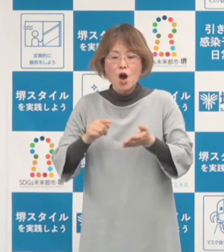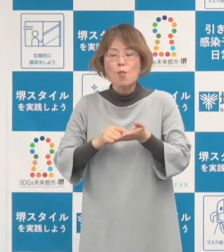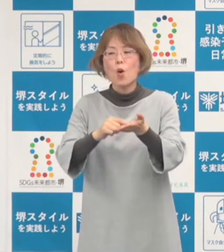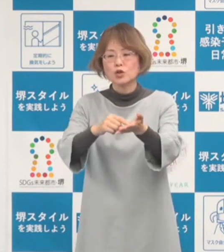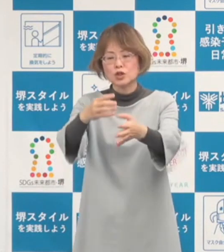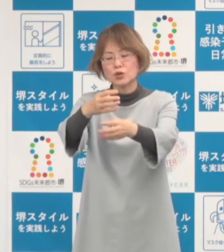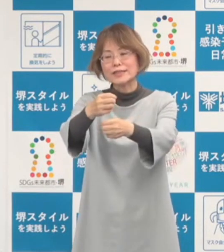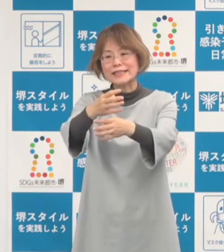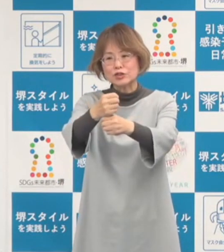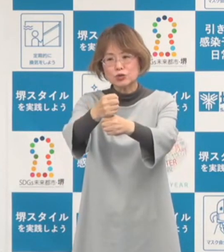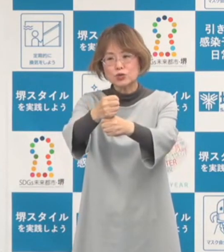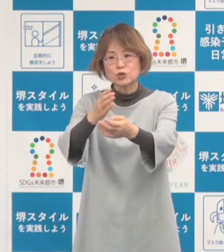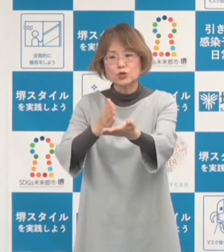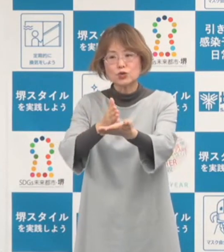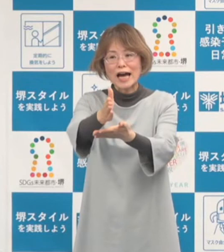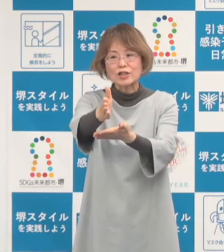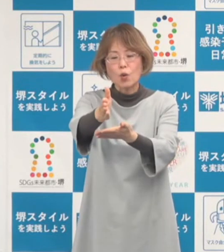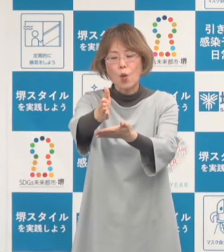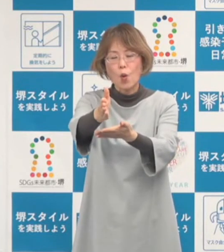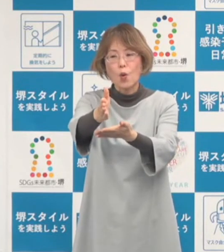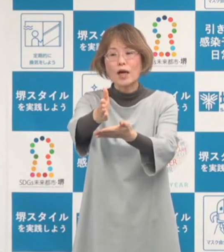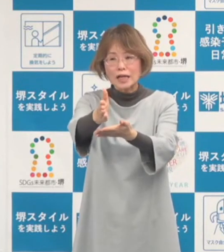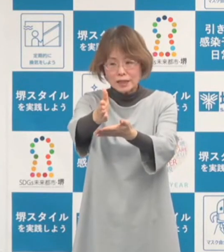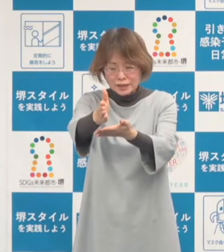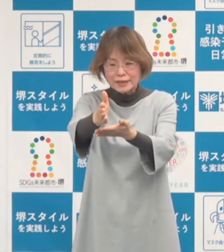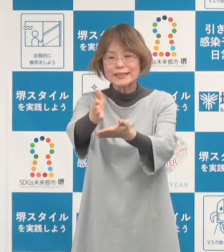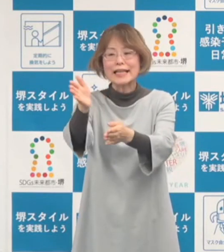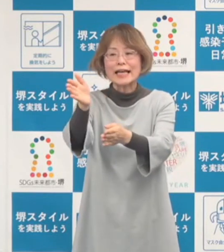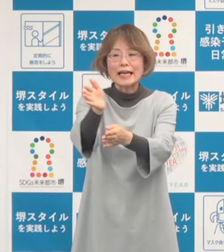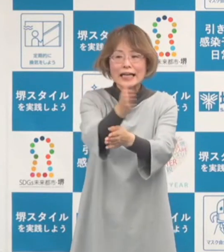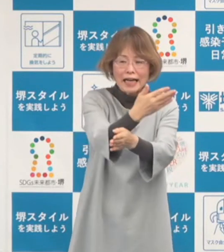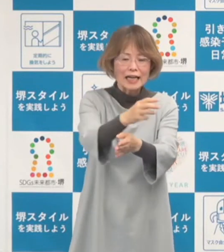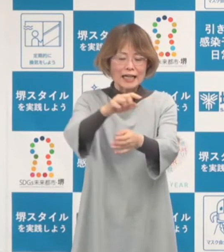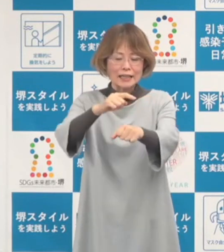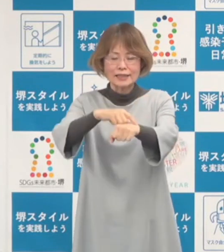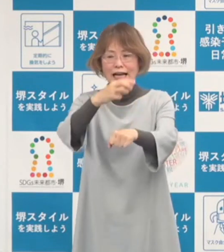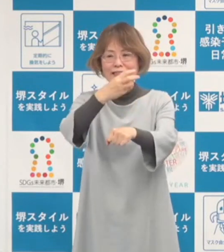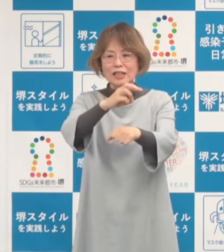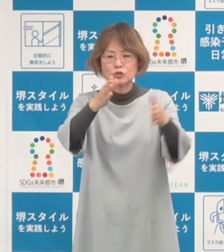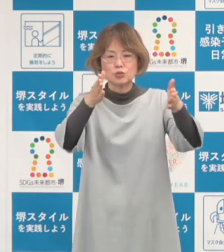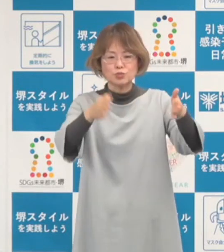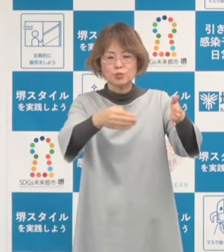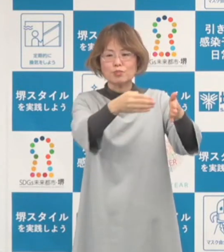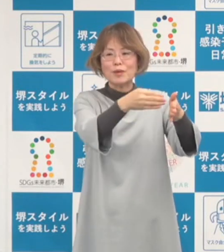信するというところから、30分以内に目的地に着くというところを重視しているというところです。